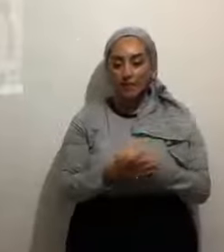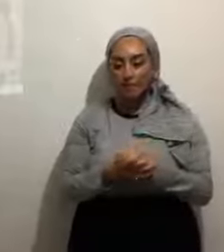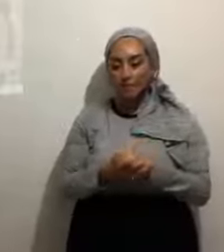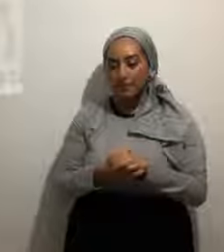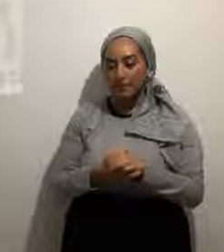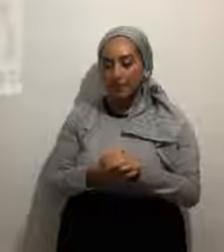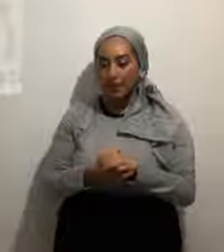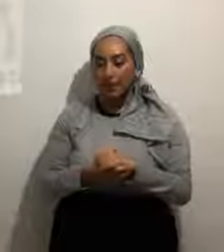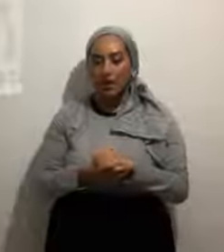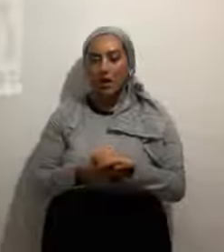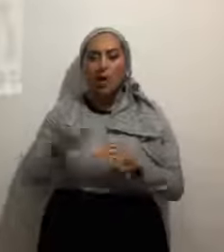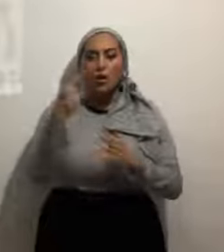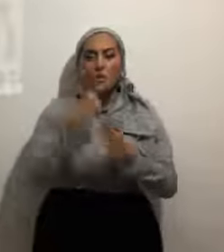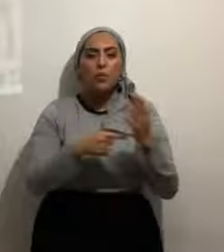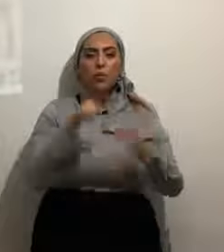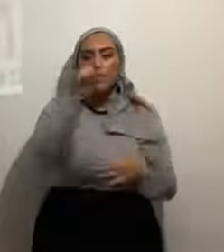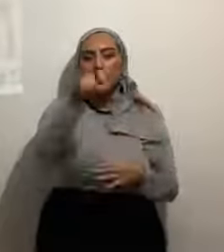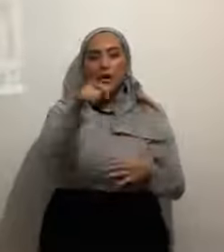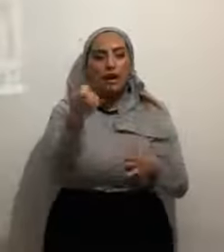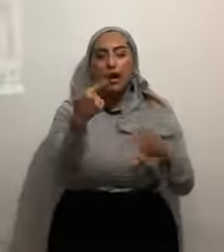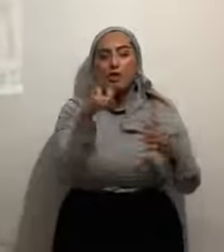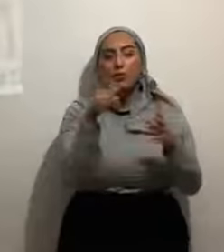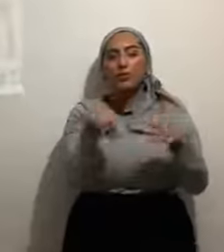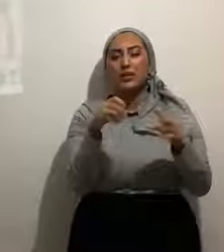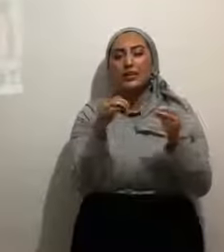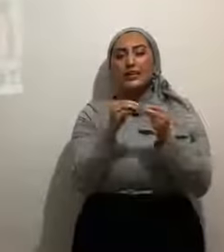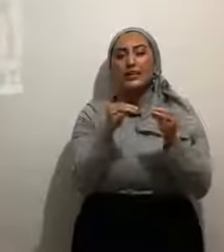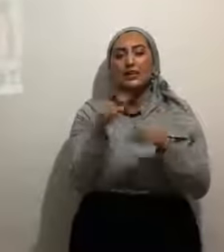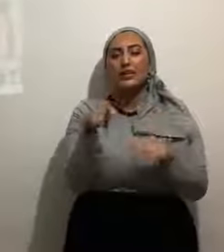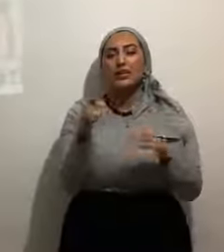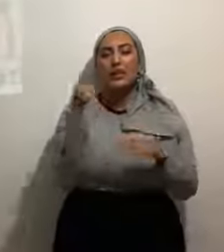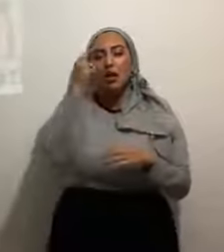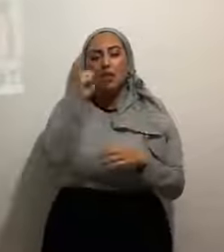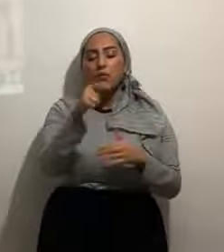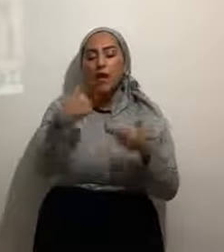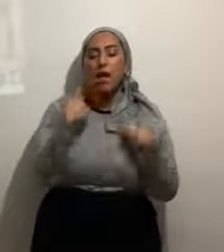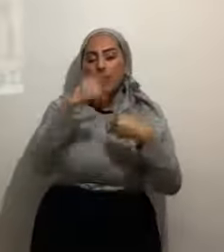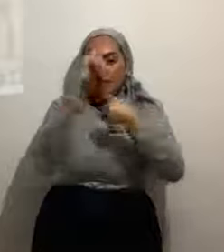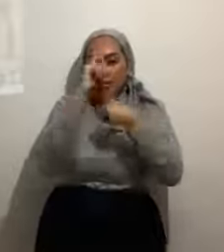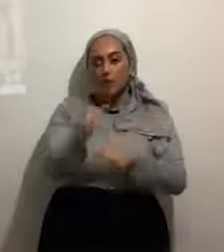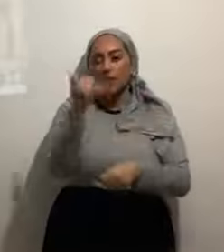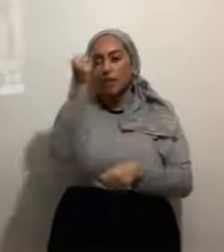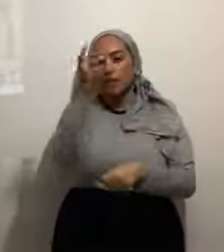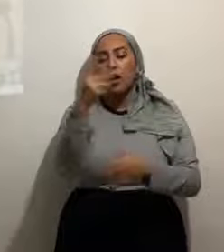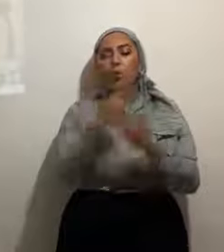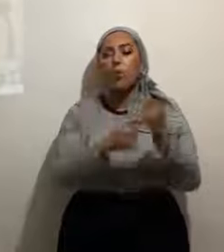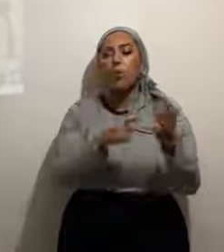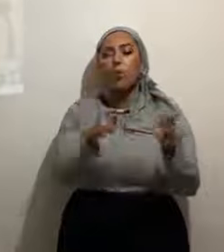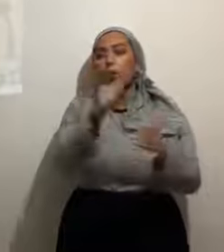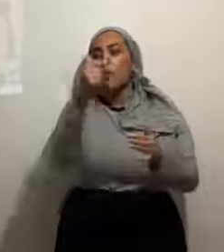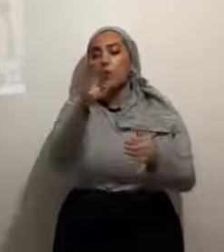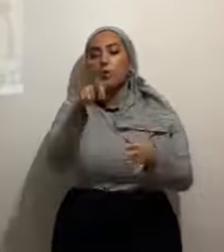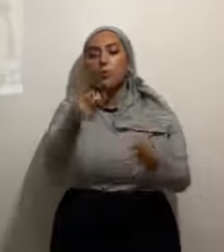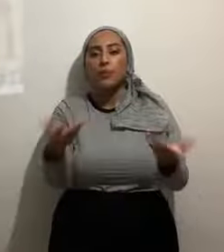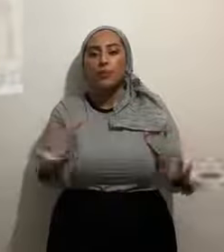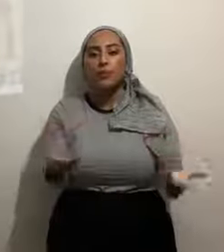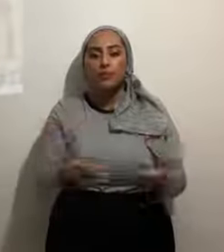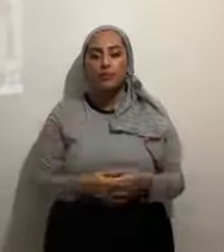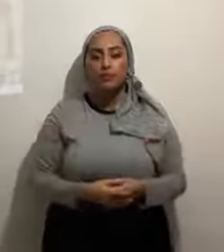¿Qué necesitas más para tener confianza en Yahshua? ¿Qué necesitas más? Más ya no se puede